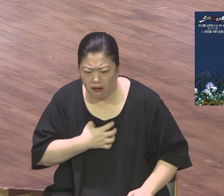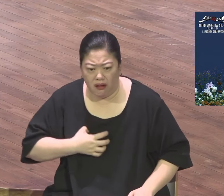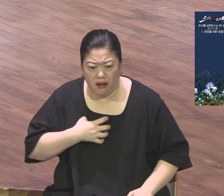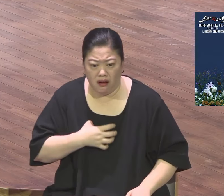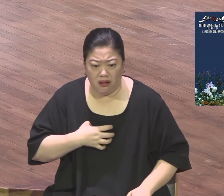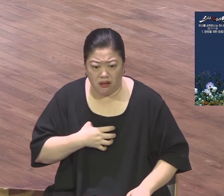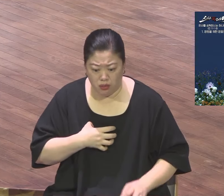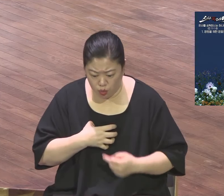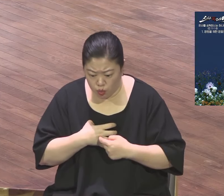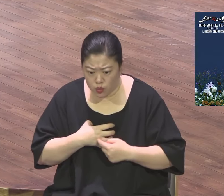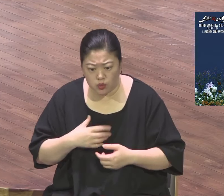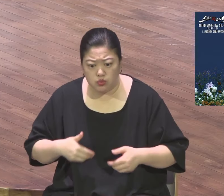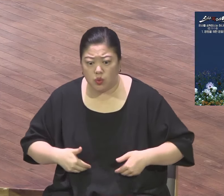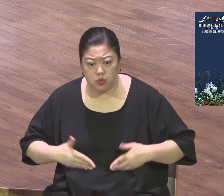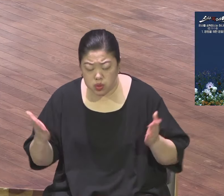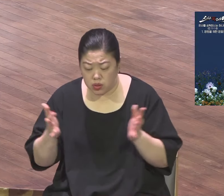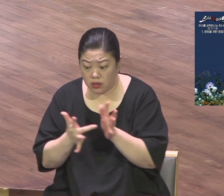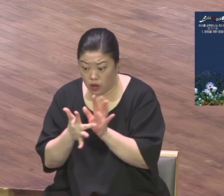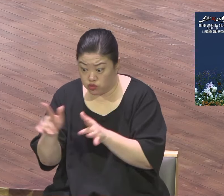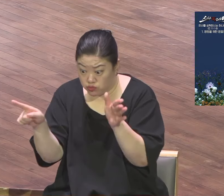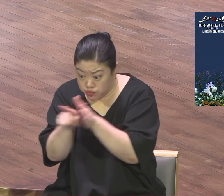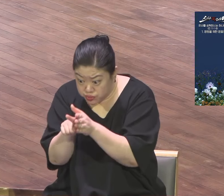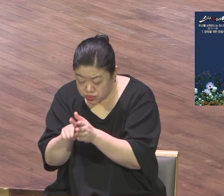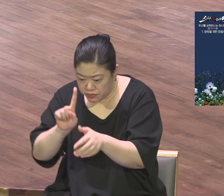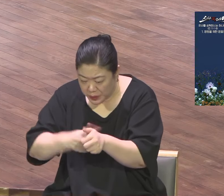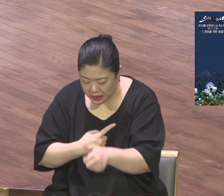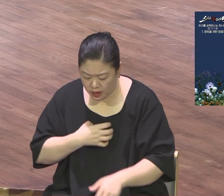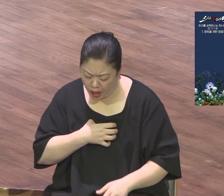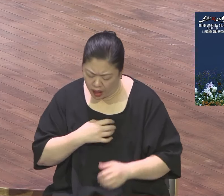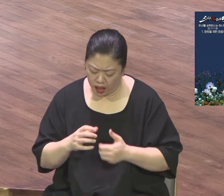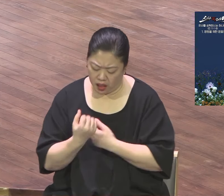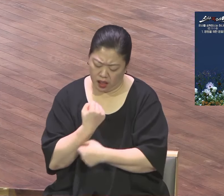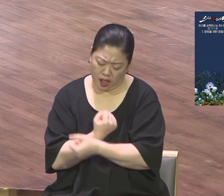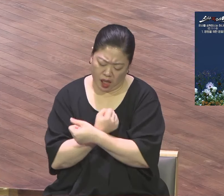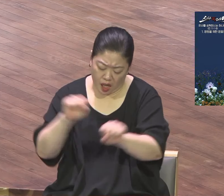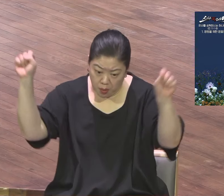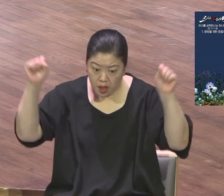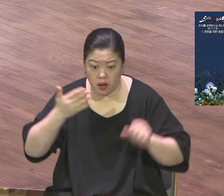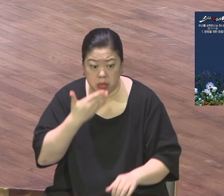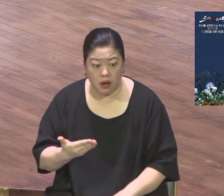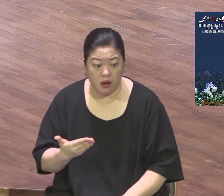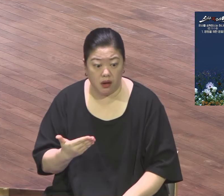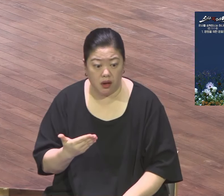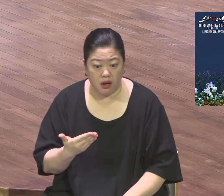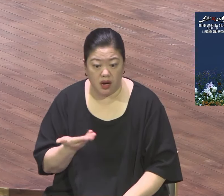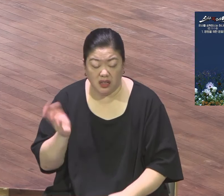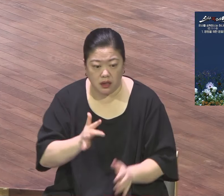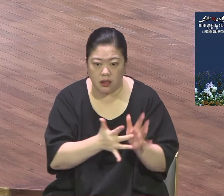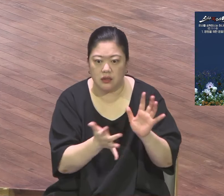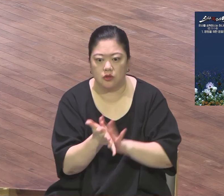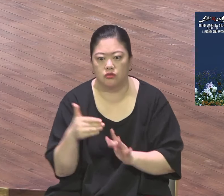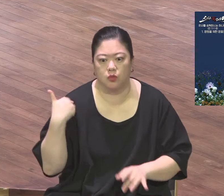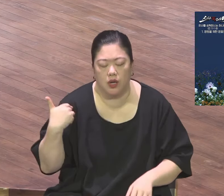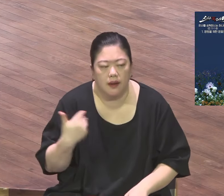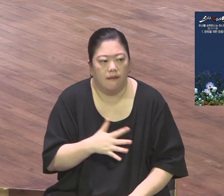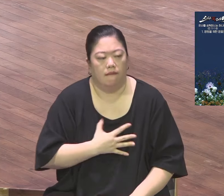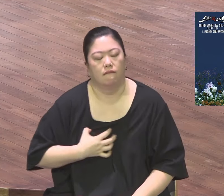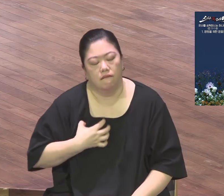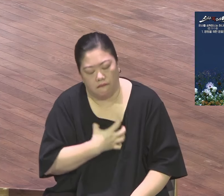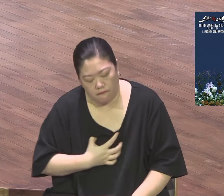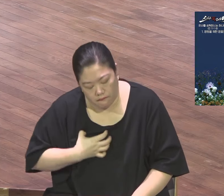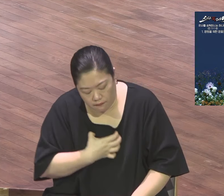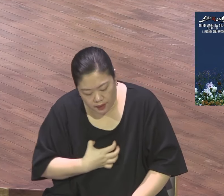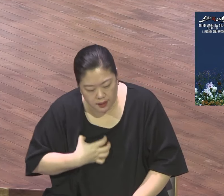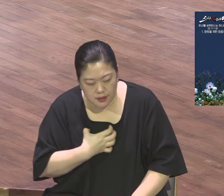십자가 대속과 부활을 이 통한 복음밖에 없어요. 복음밖에 없어요. 이거밖에 사람을 자유케 할